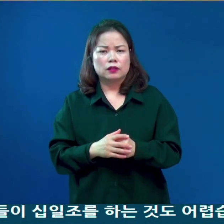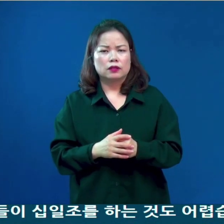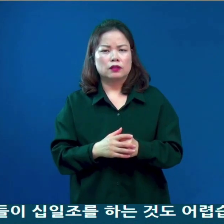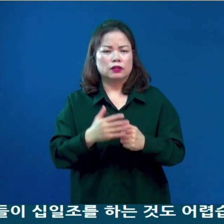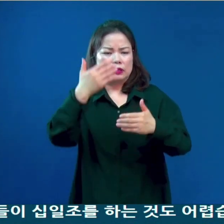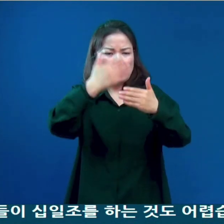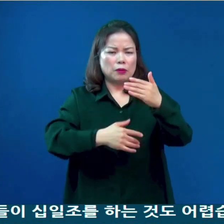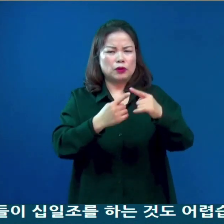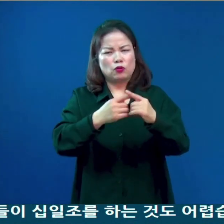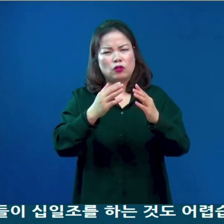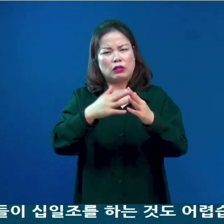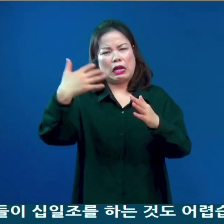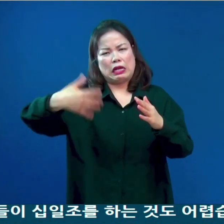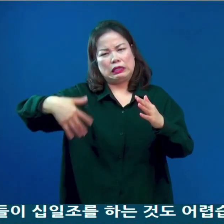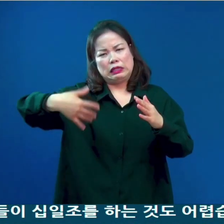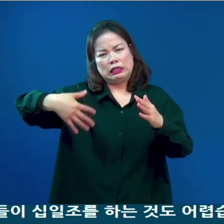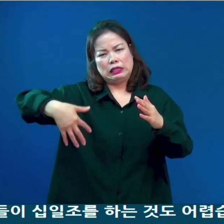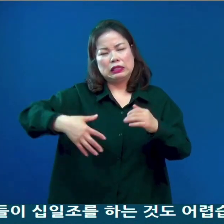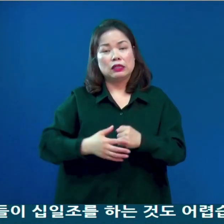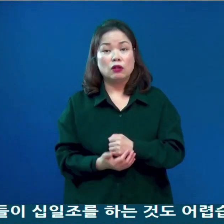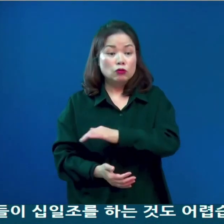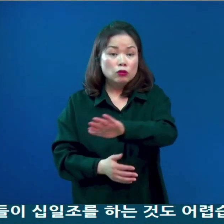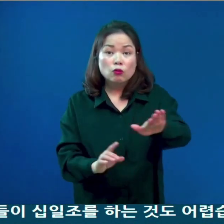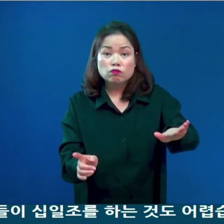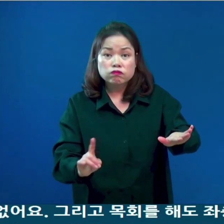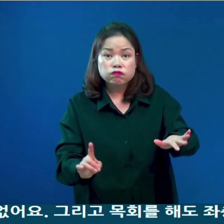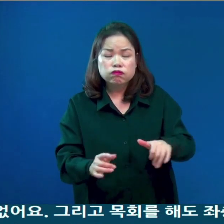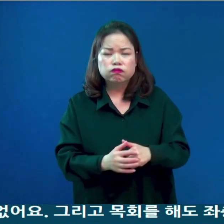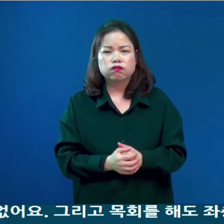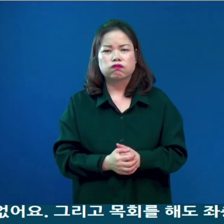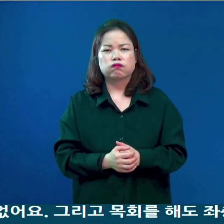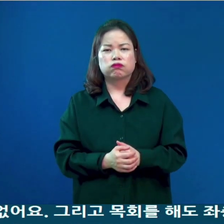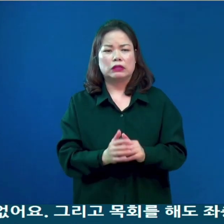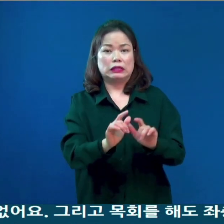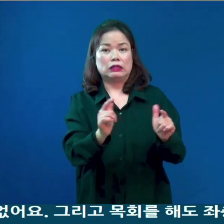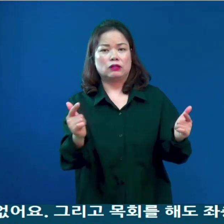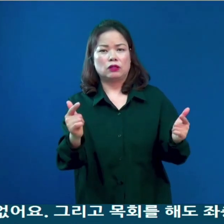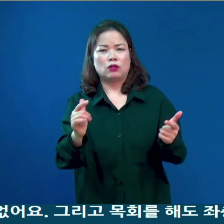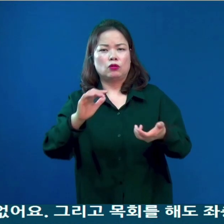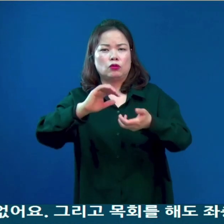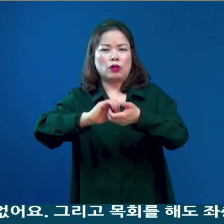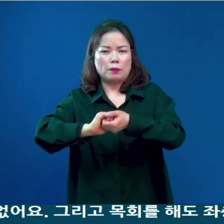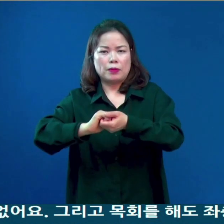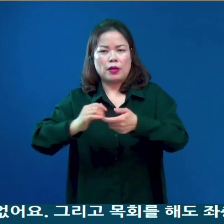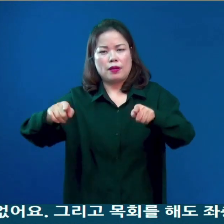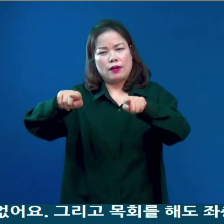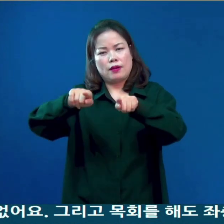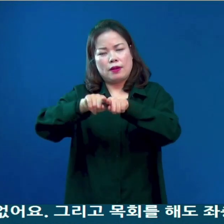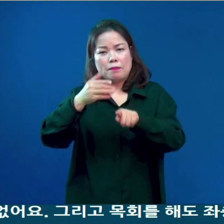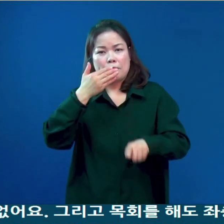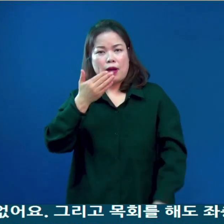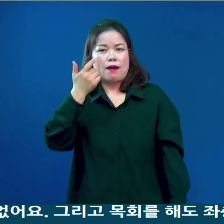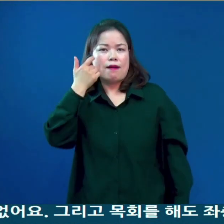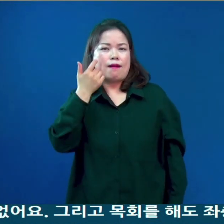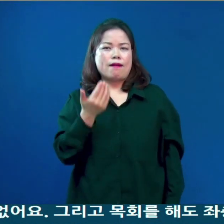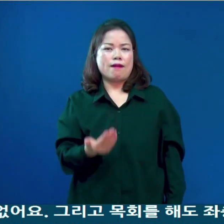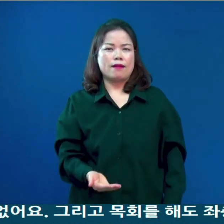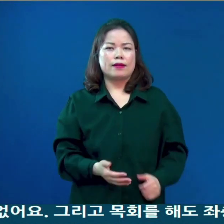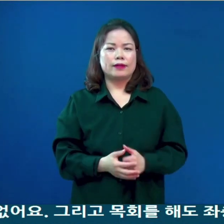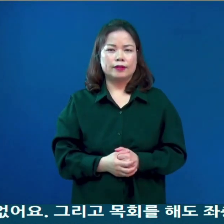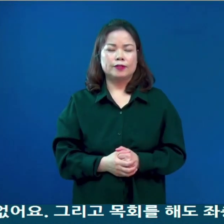길이 멉니다. 우리가 어떻게 이들과 손을 잡고 갈 것인가?